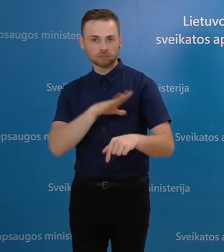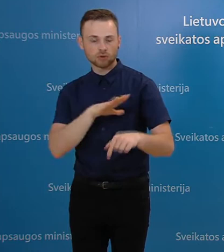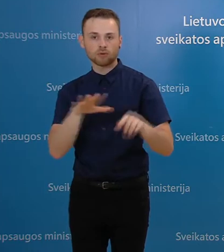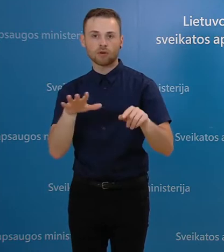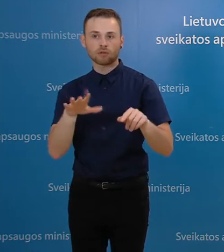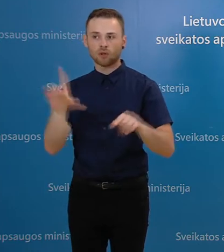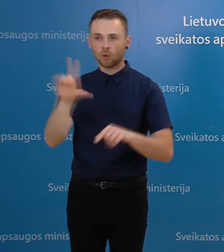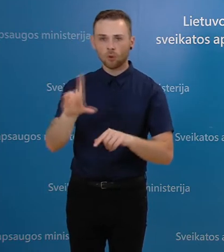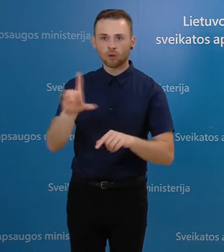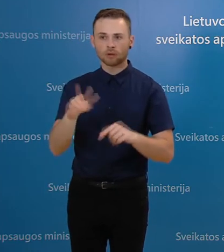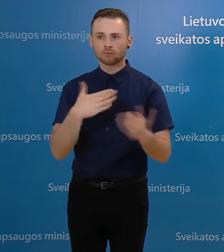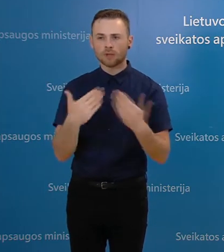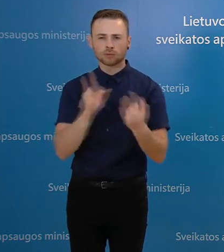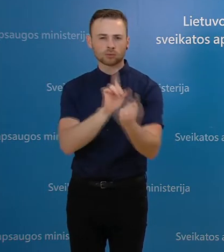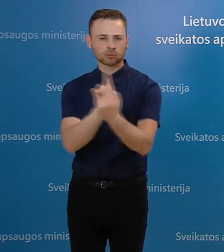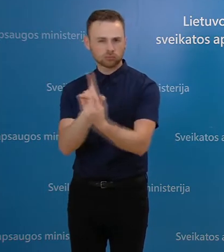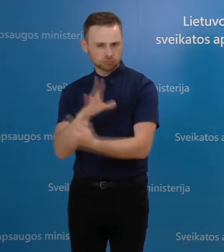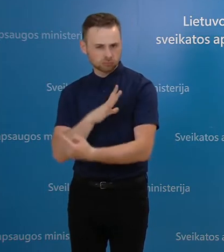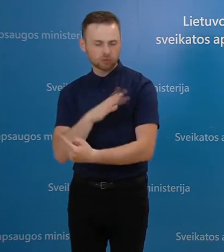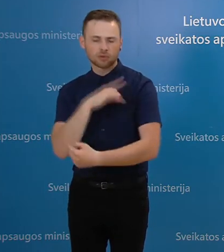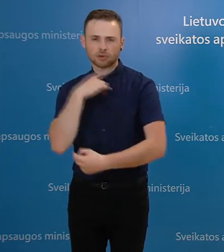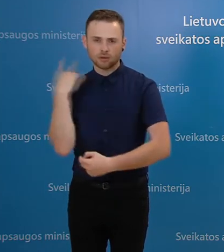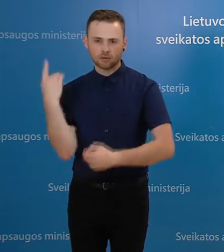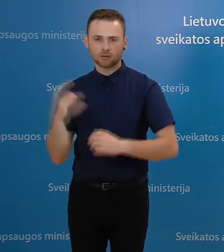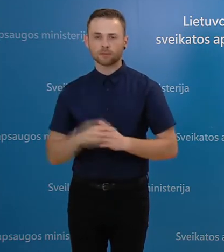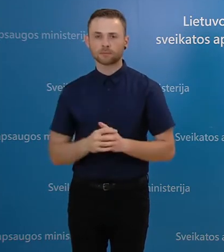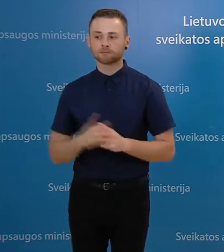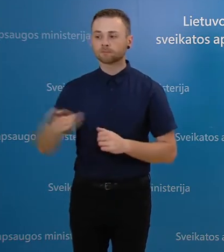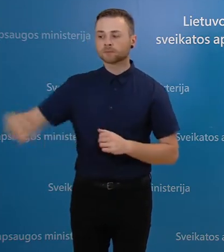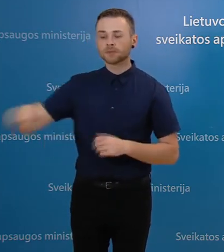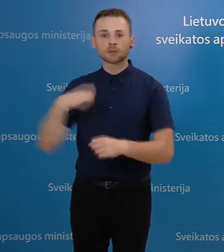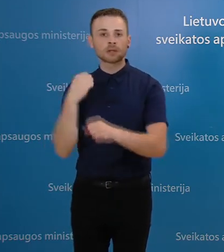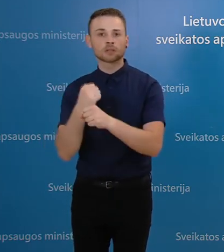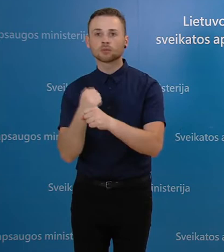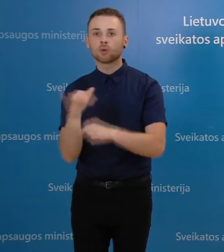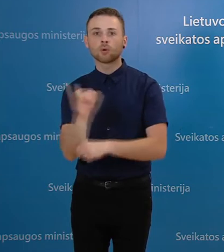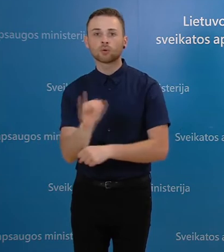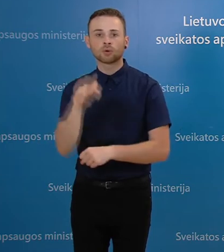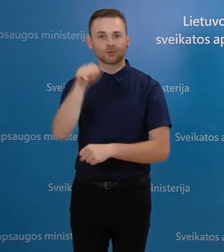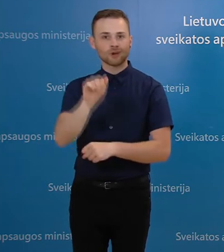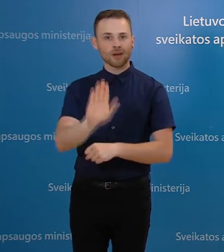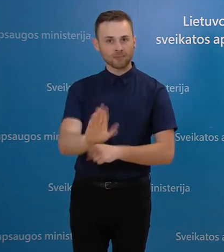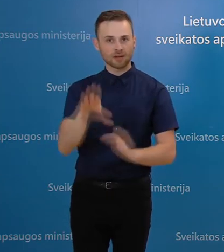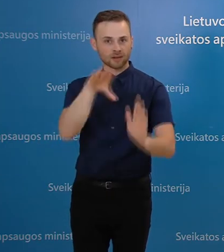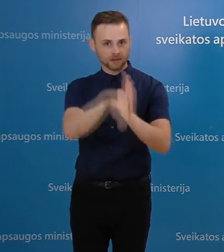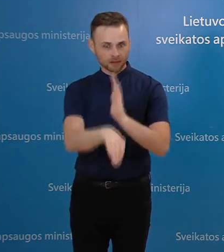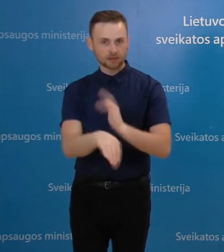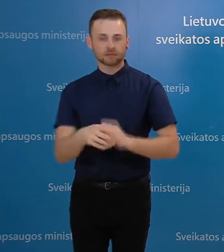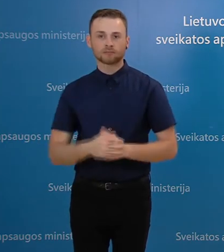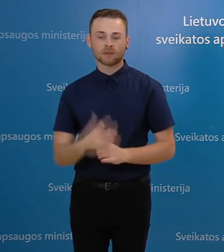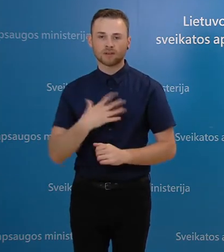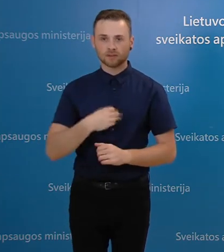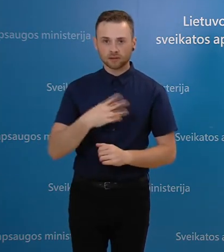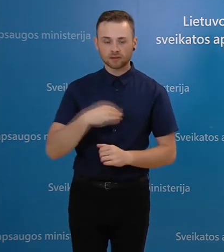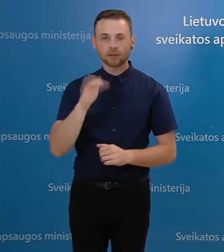erdvėje. Darbovietės, nustatyta, kad jie dirbo uždarosiose akcinėse bendrovėse Vilniaus pakuotė,